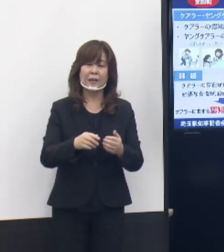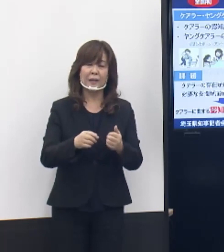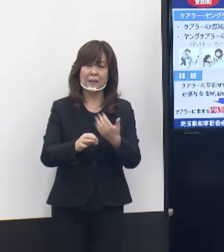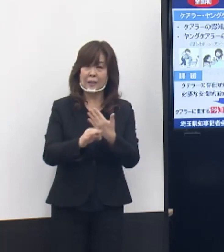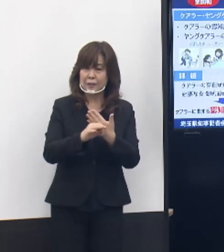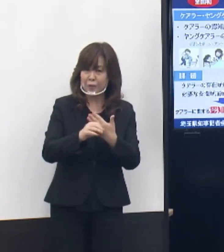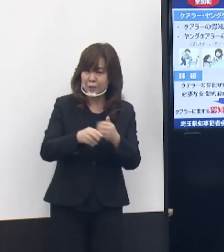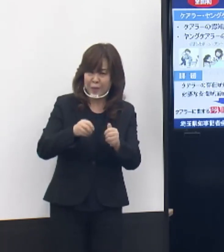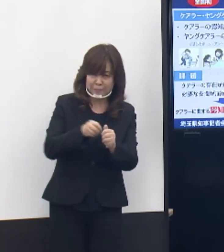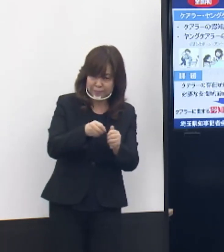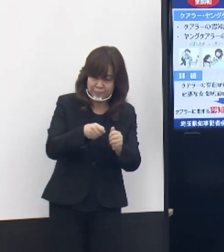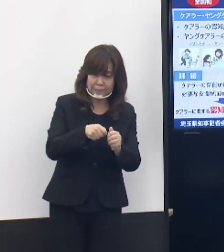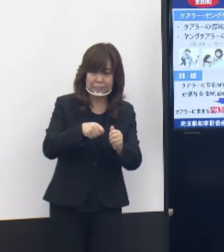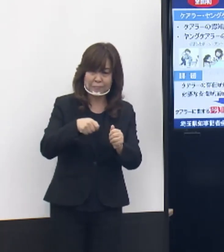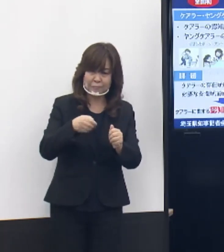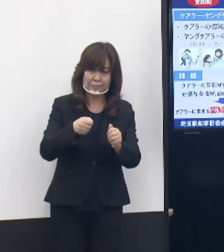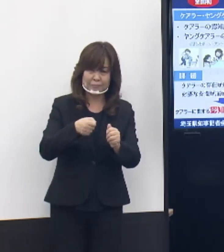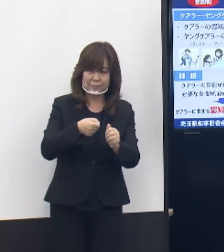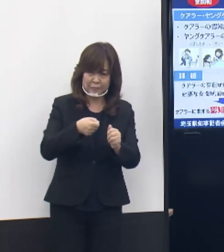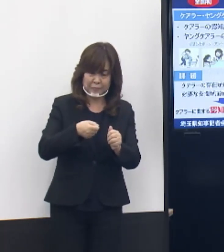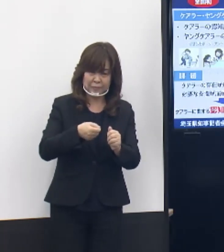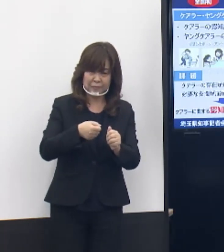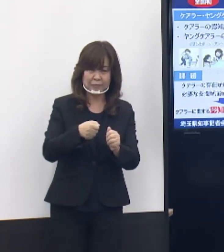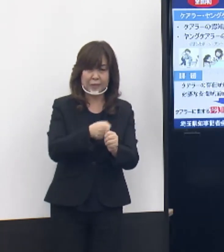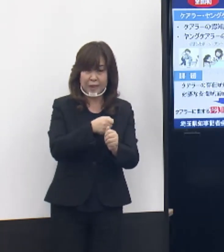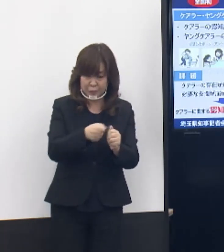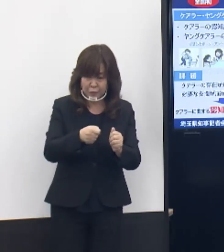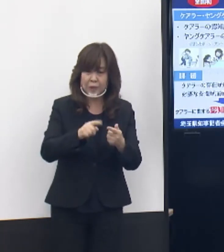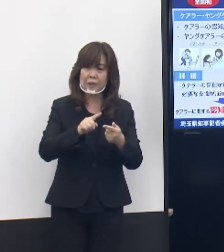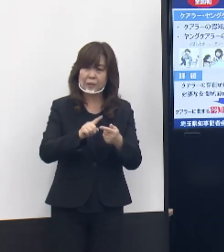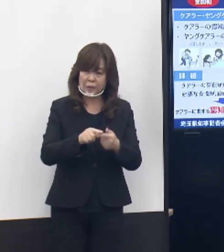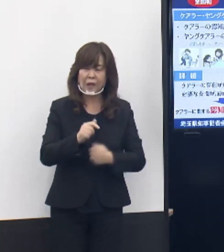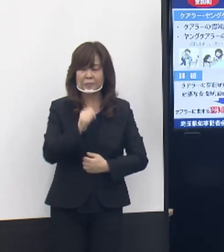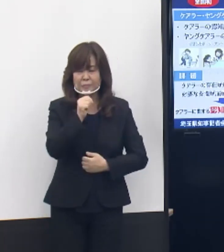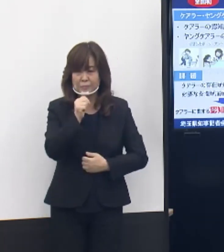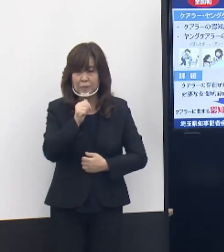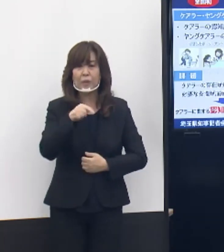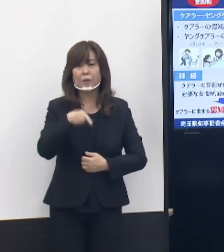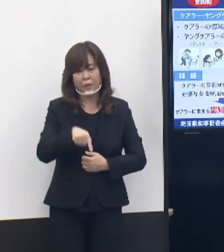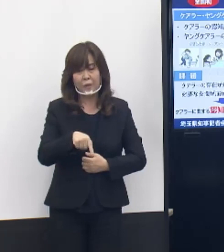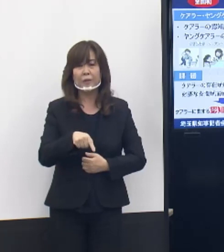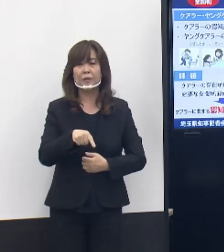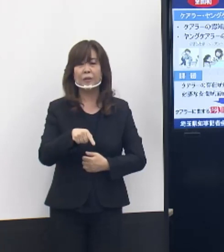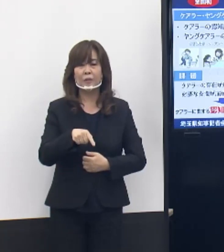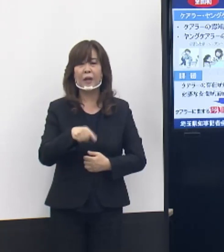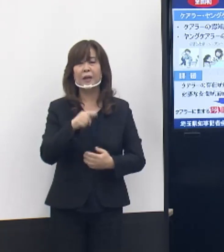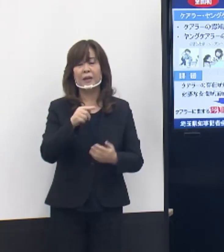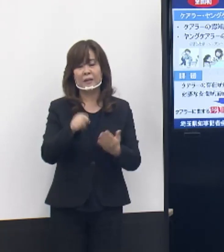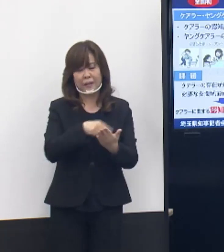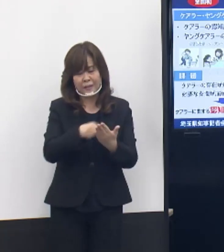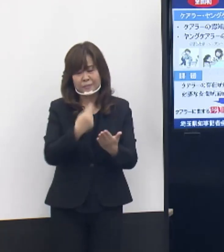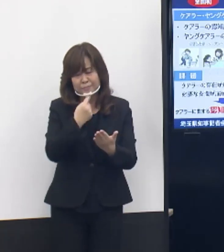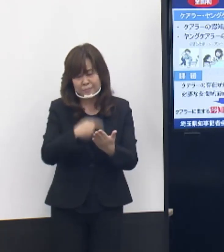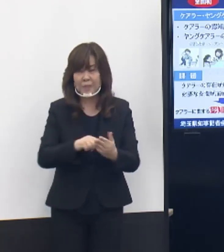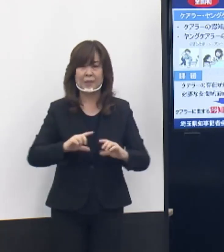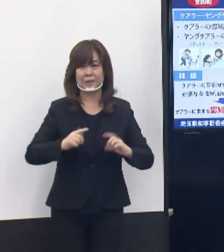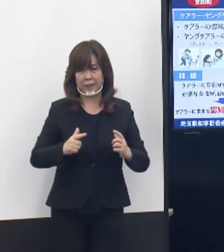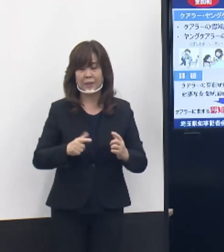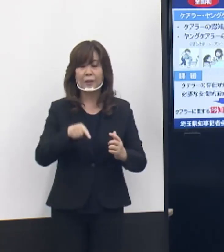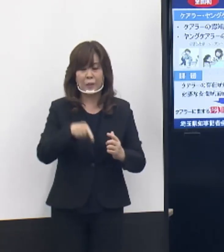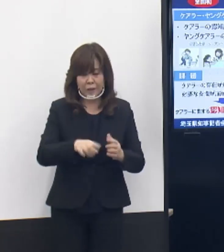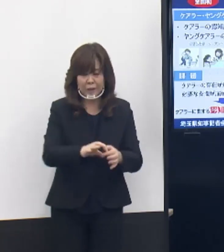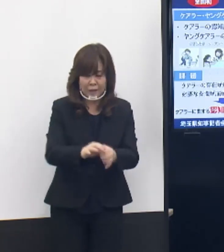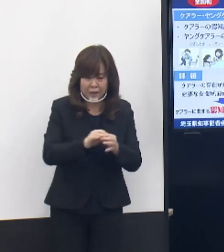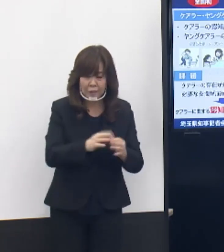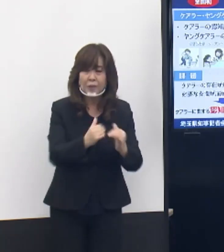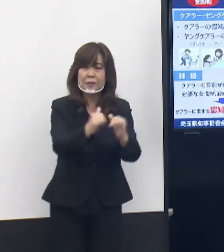という問題も実は直接的にはただ一つの理由だけで解決できるものではなく、さまざまな社会的問題が絡